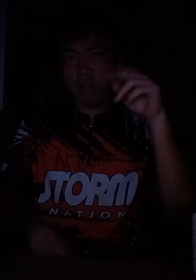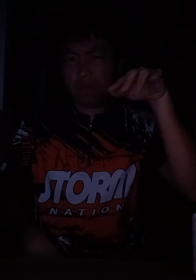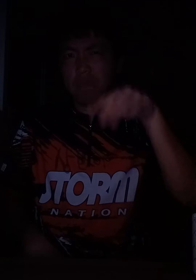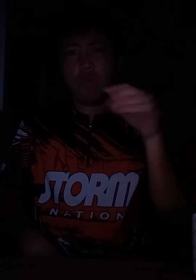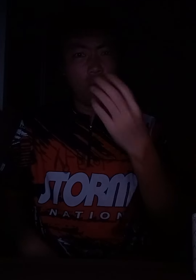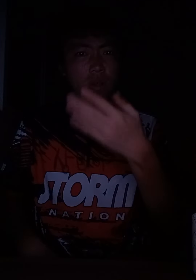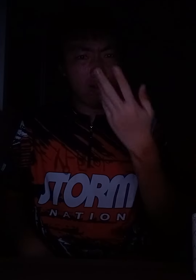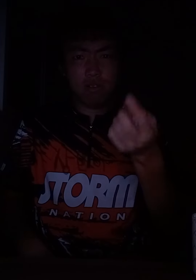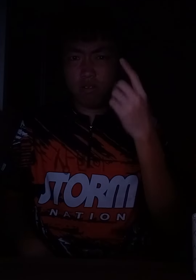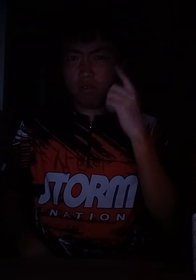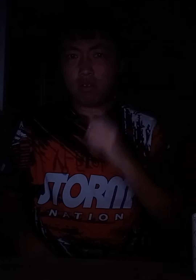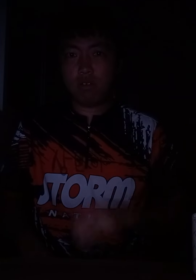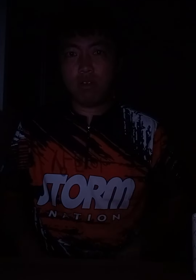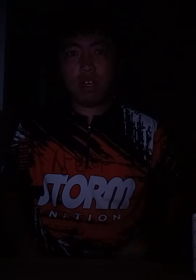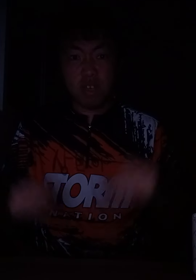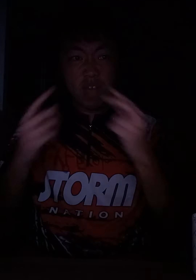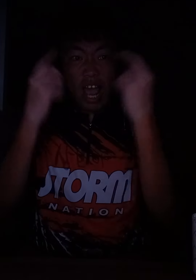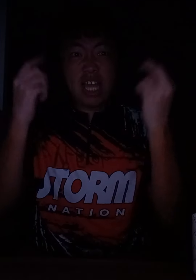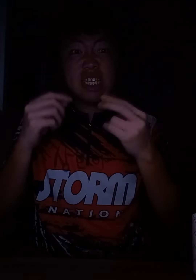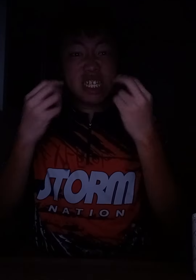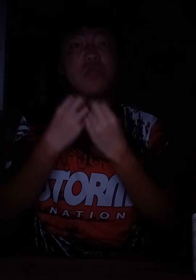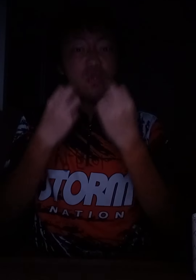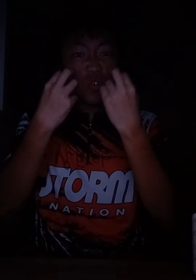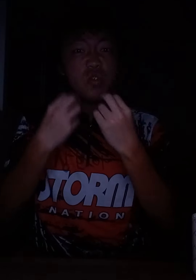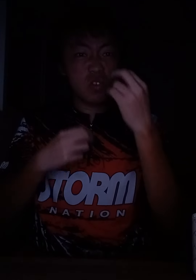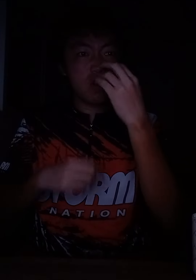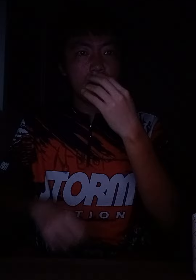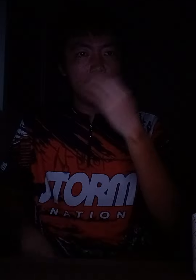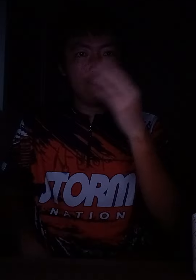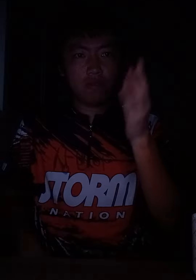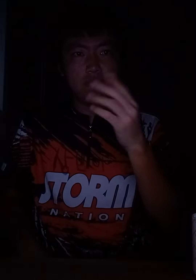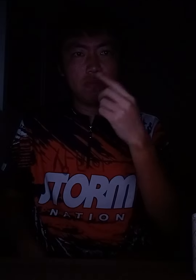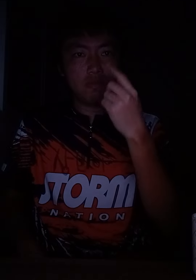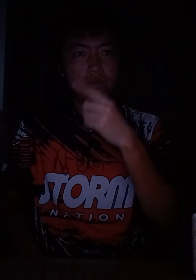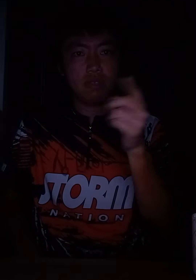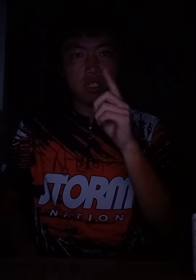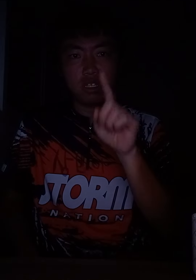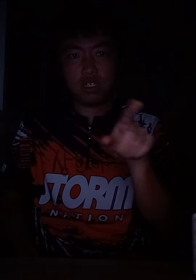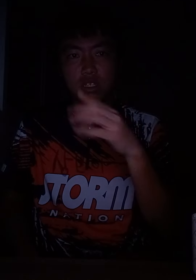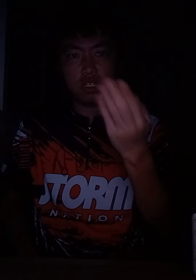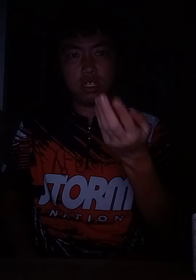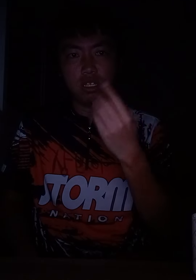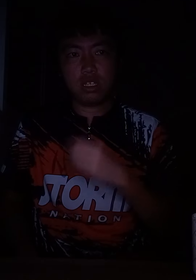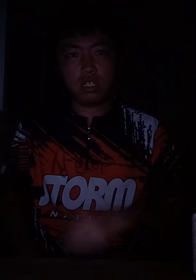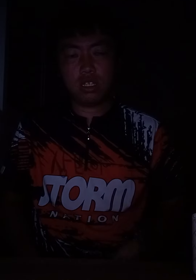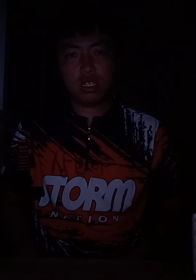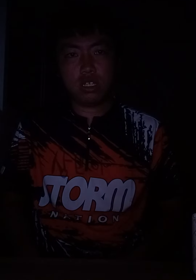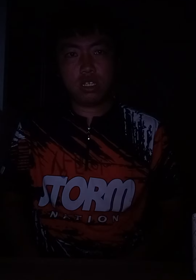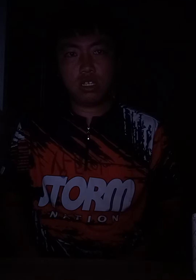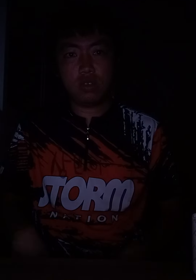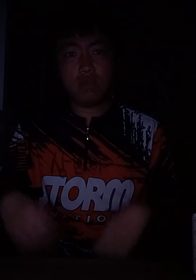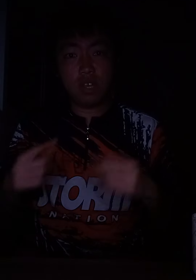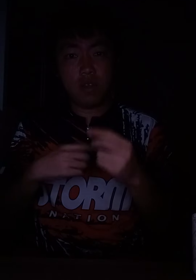고함을 칩니다. 마스크 잠깐만인 것 같다. 범죄자 좀 만드네 이제. 비하 발언도